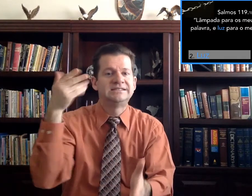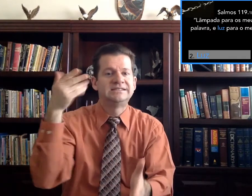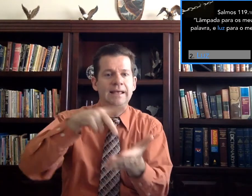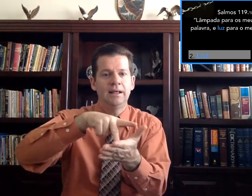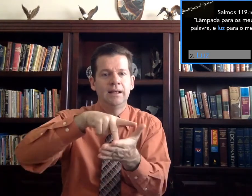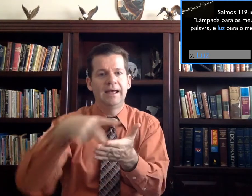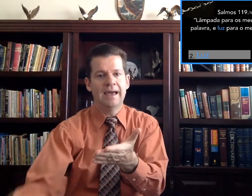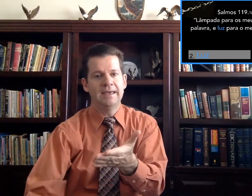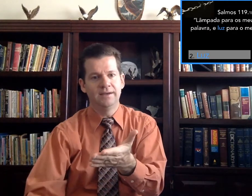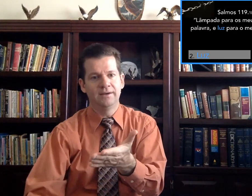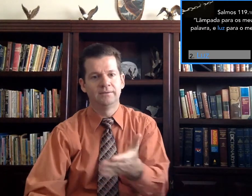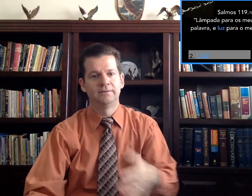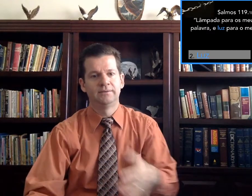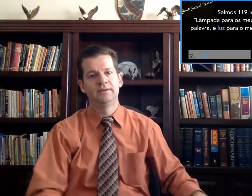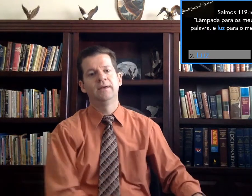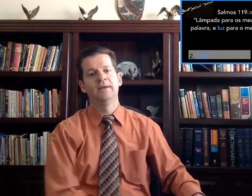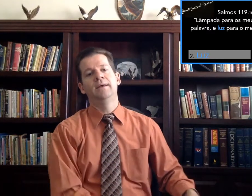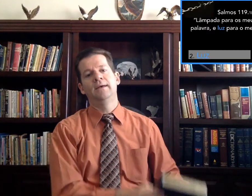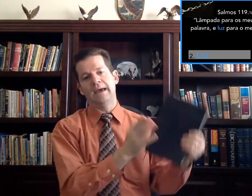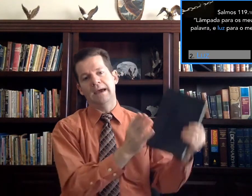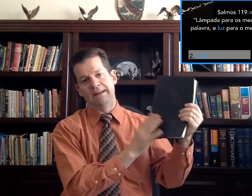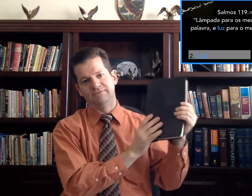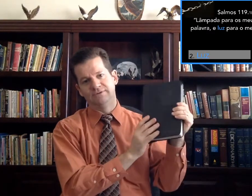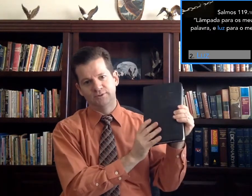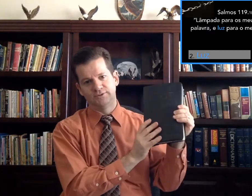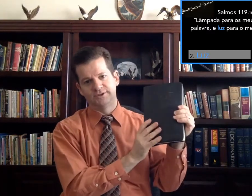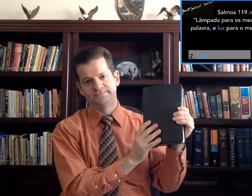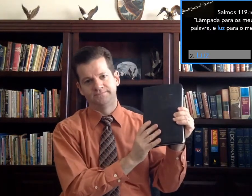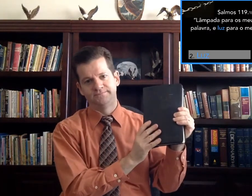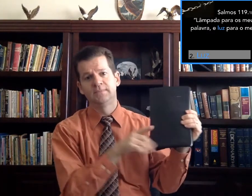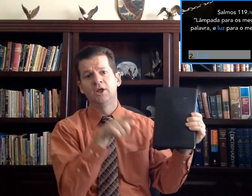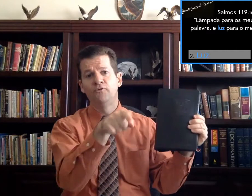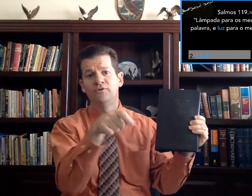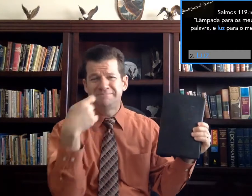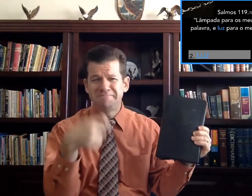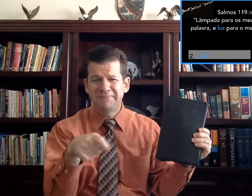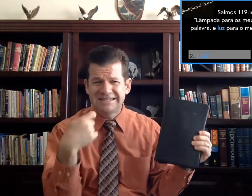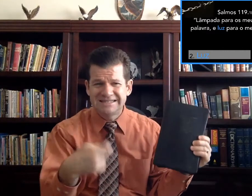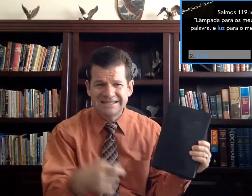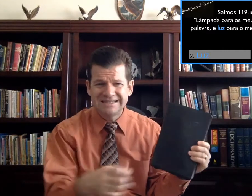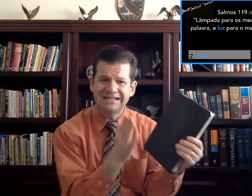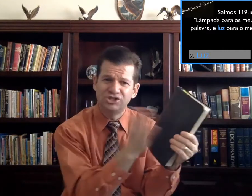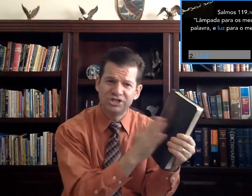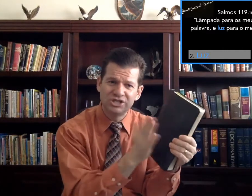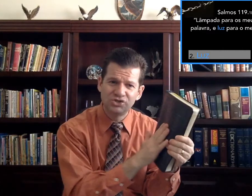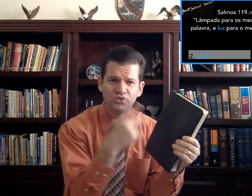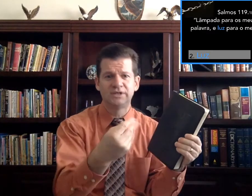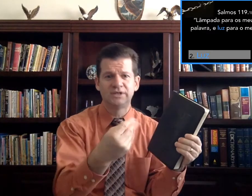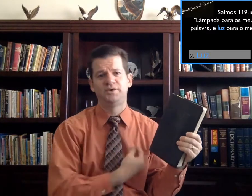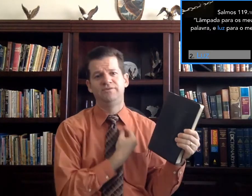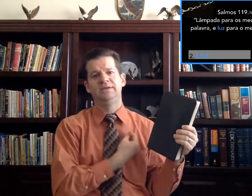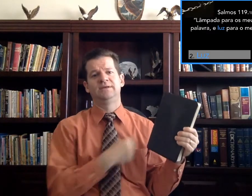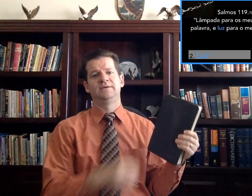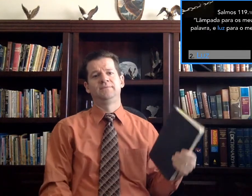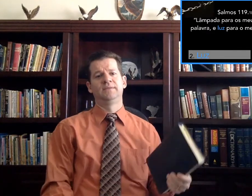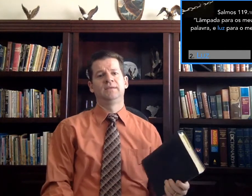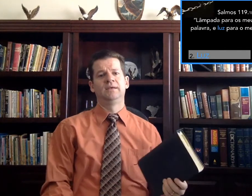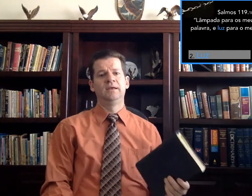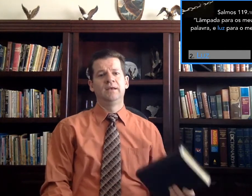sem cair. É a palavra de Deus. Você precisa disso na sua vida.